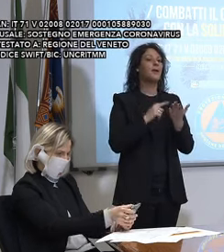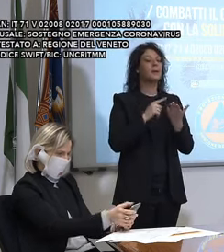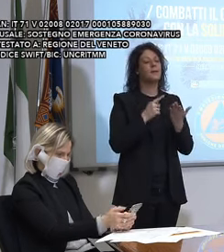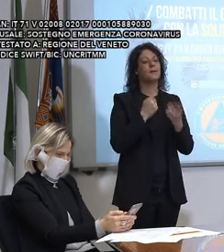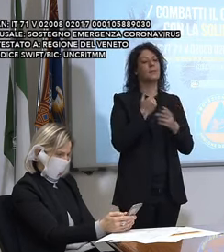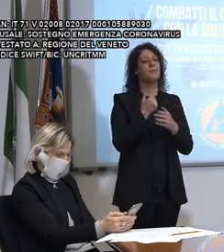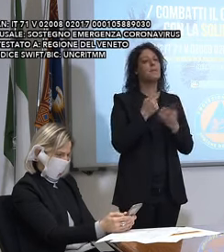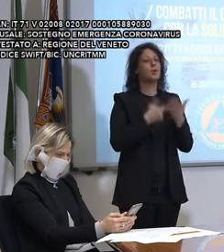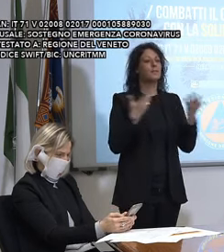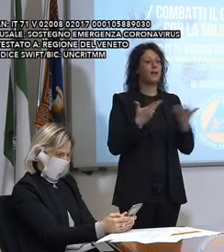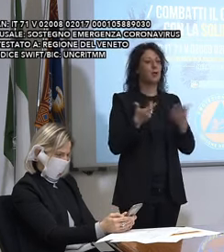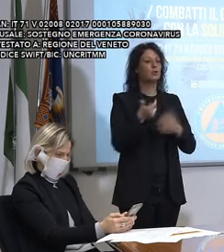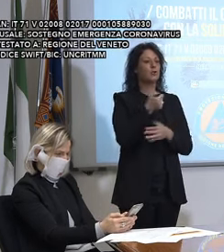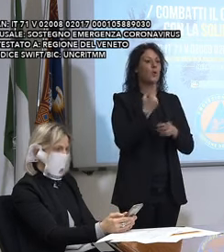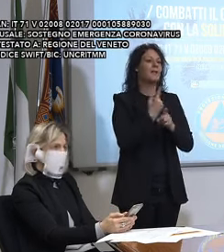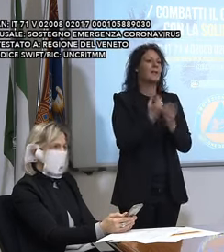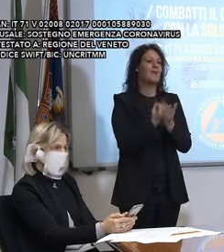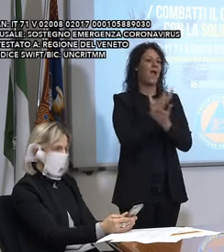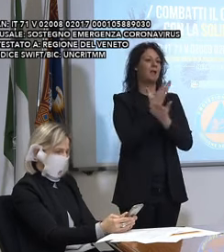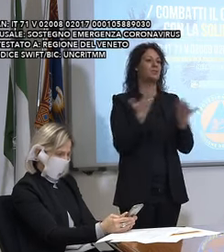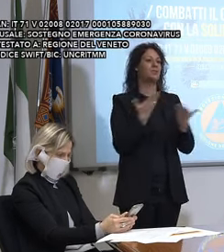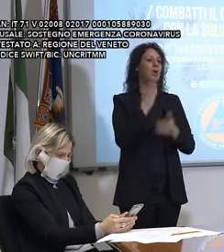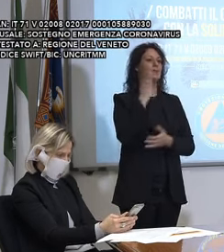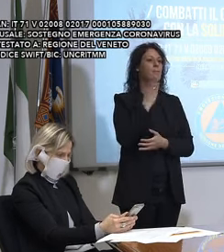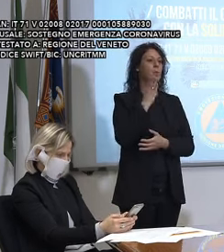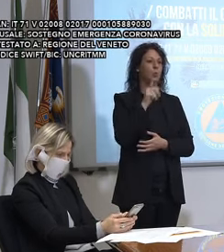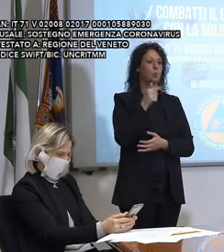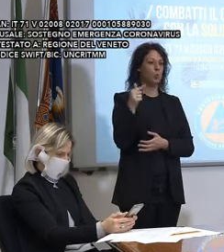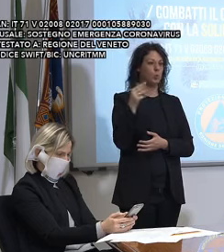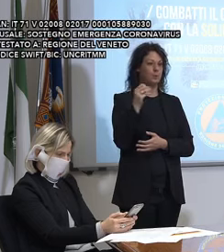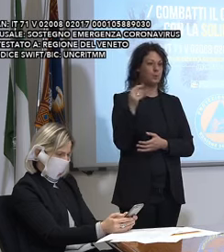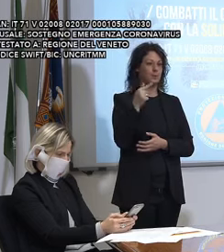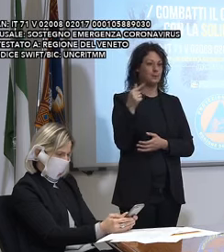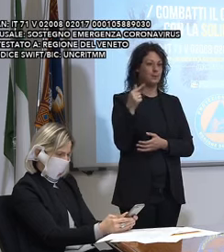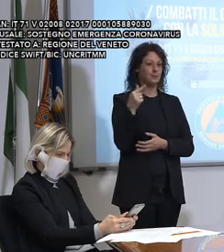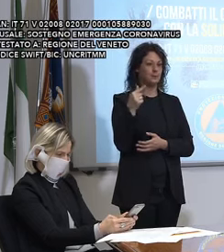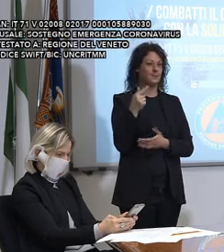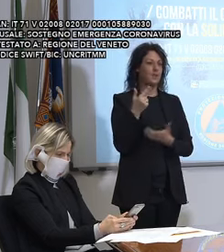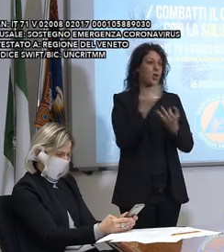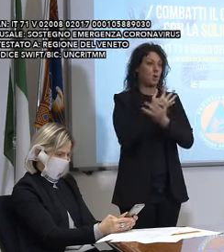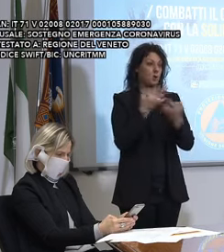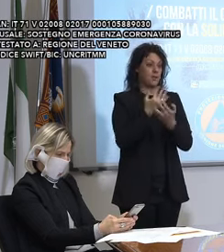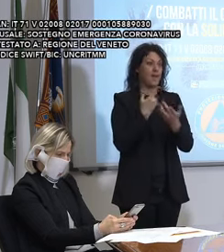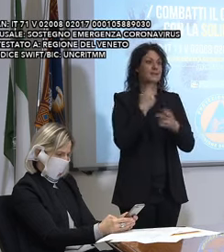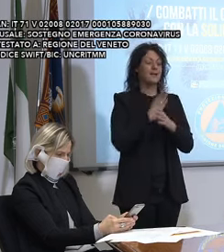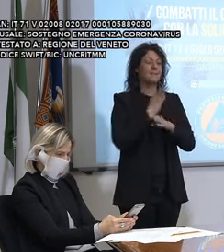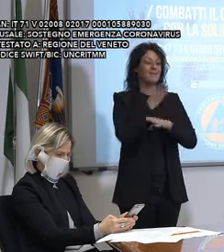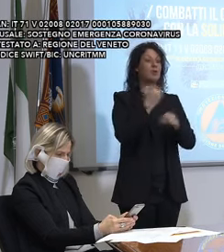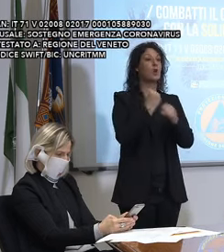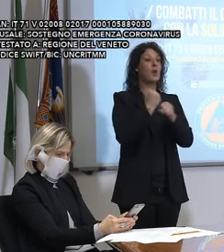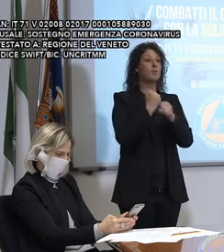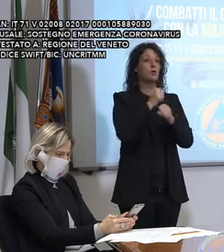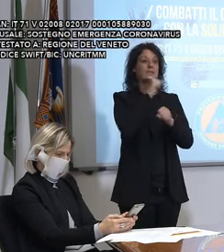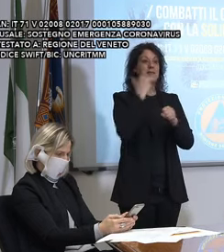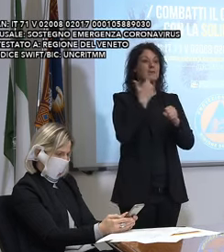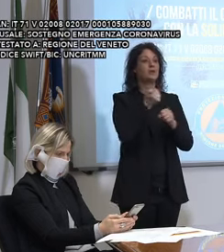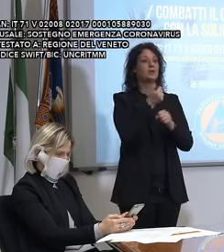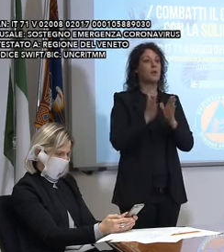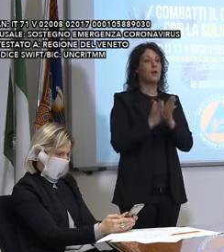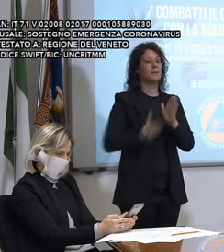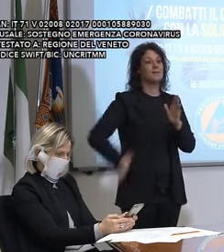fatemi spiegare tutta la roba, ovviamente che se andiamo in azienda il telefonino te lo devi tenere in tasca. Perché